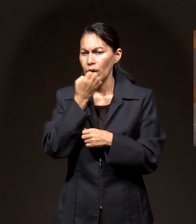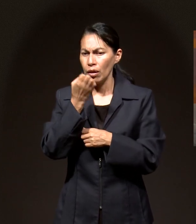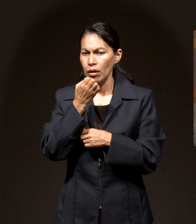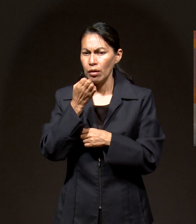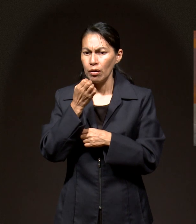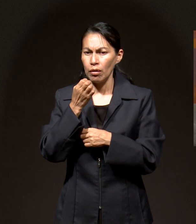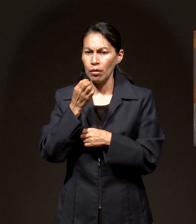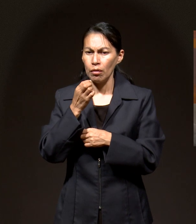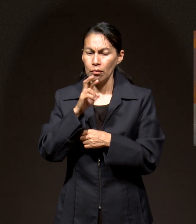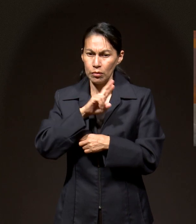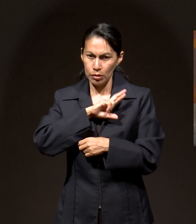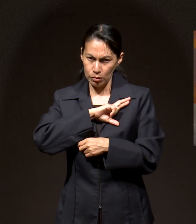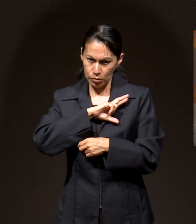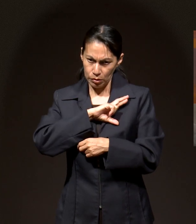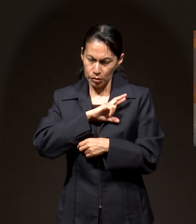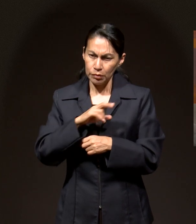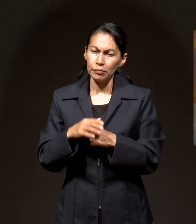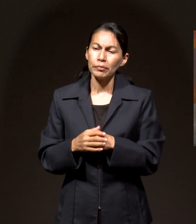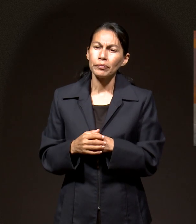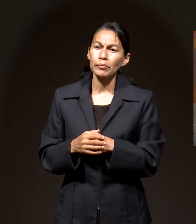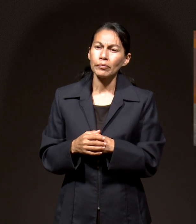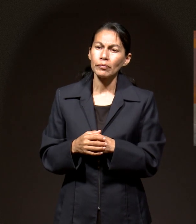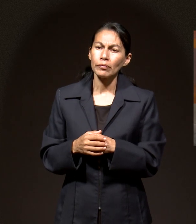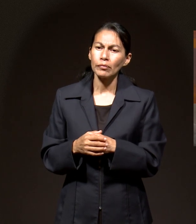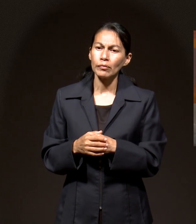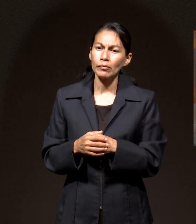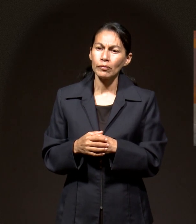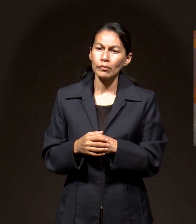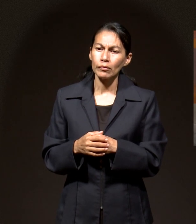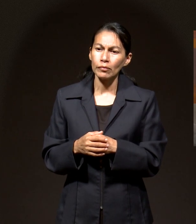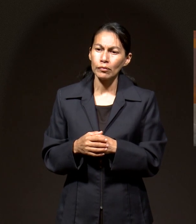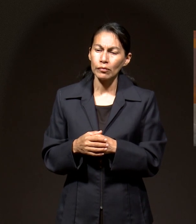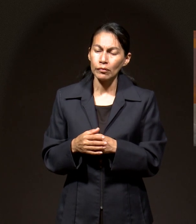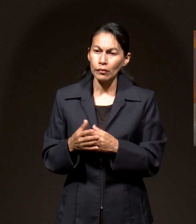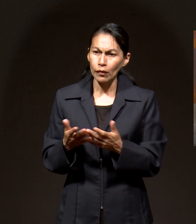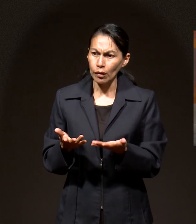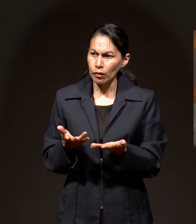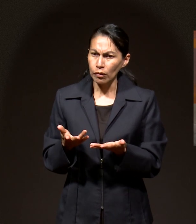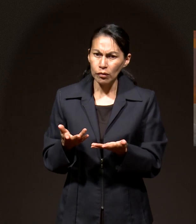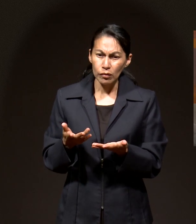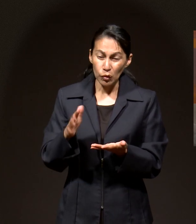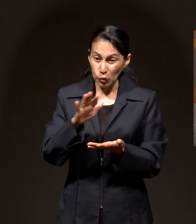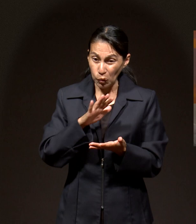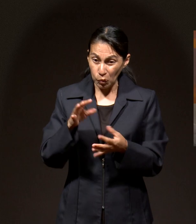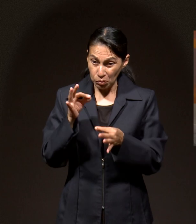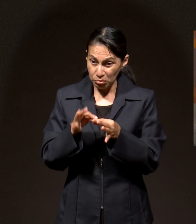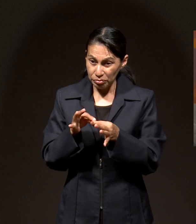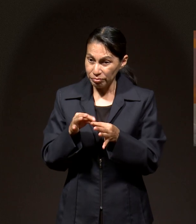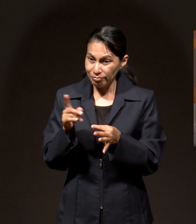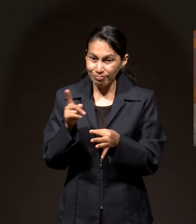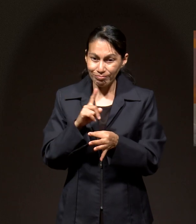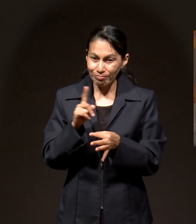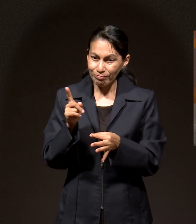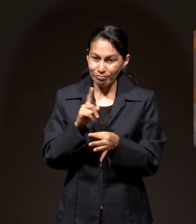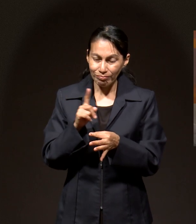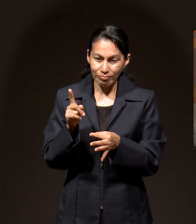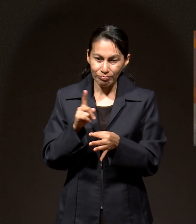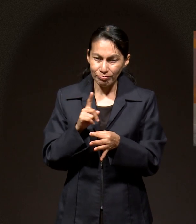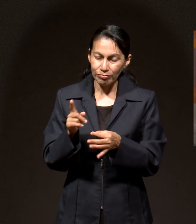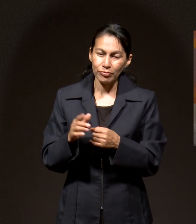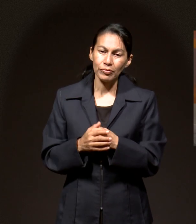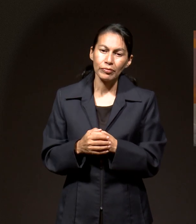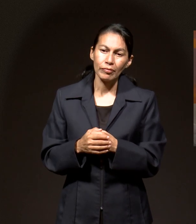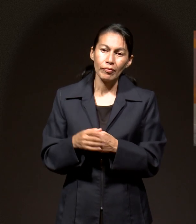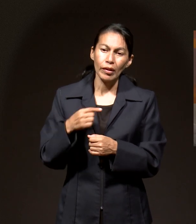Los procesos de la titulación y la homologación, etcétera, no salieron a tiempo.